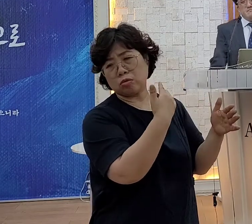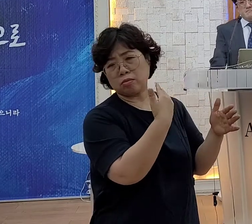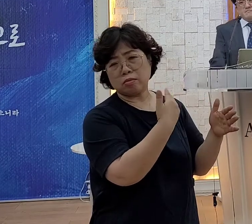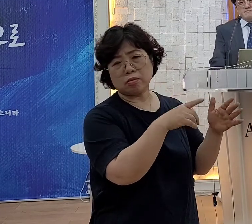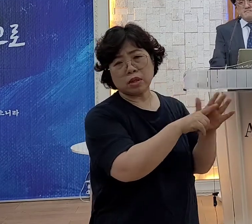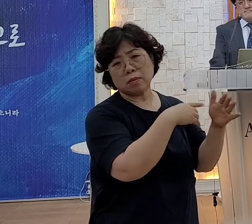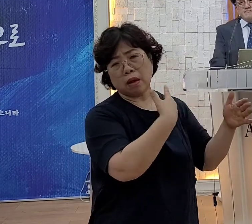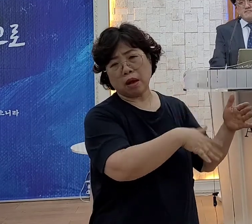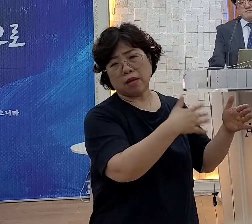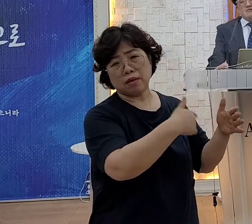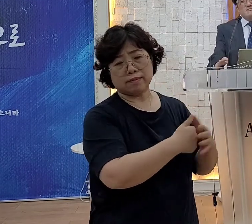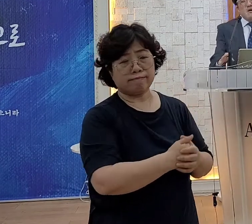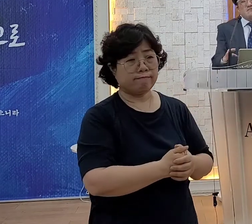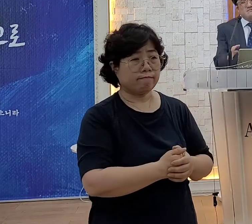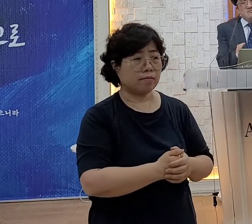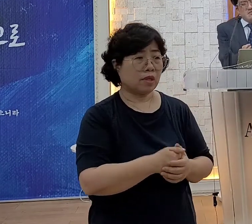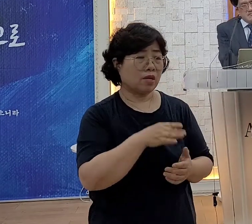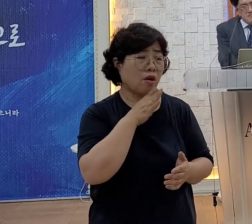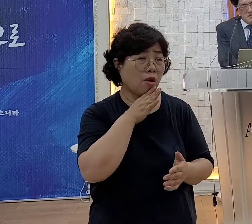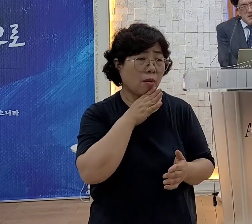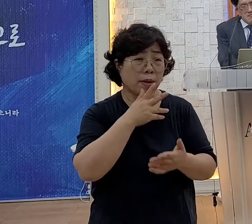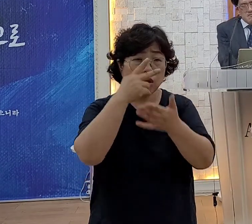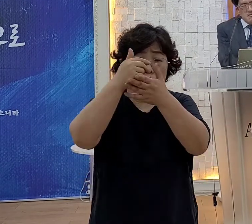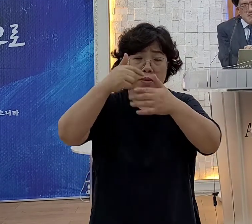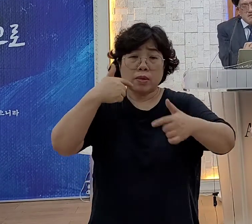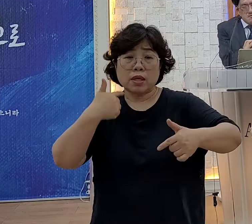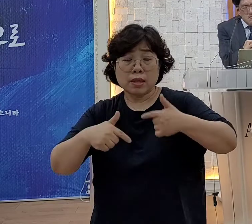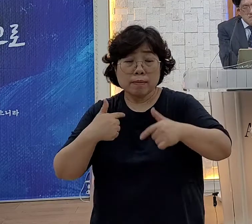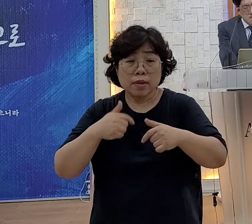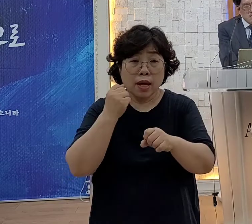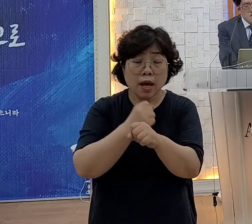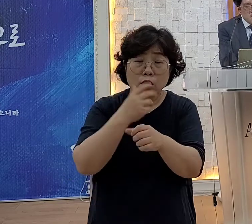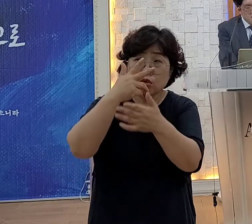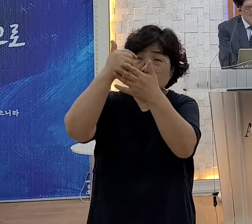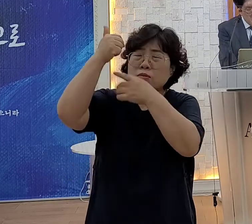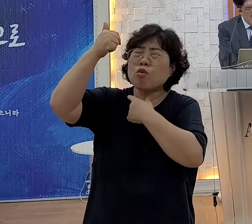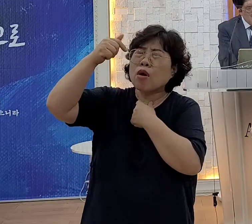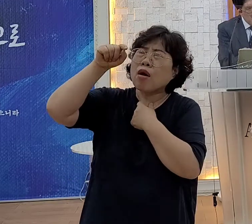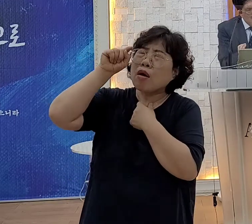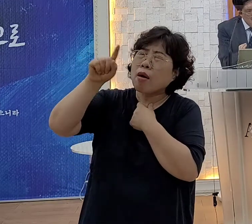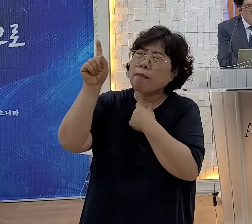거예요. 정말 주님을 기쁘시게 하고 주님이